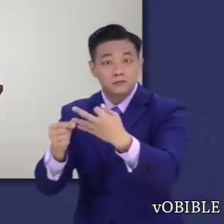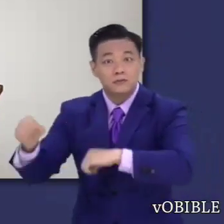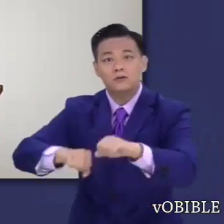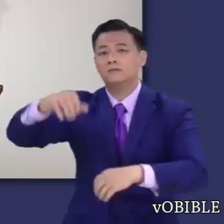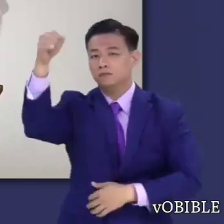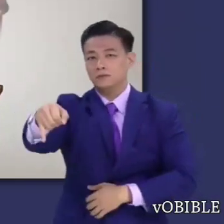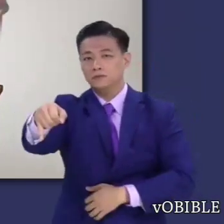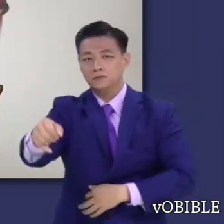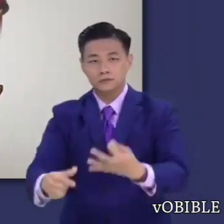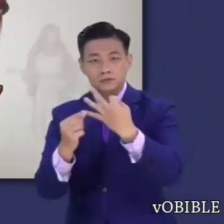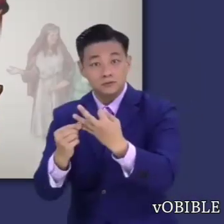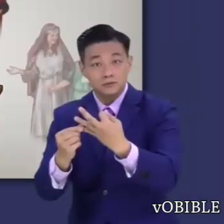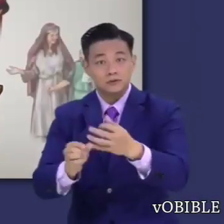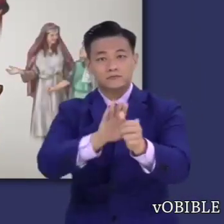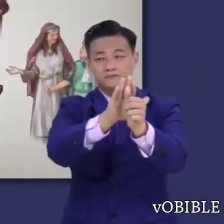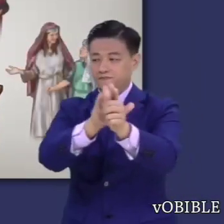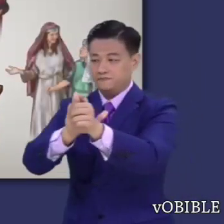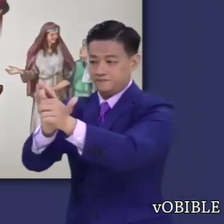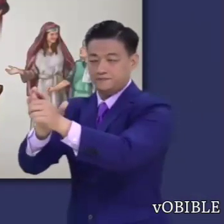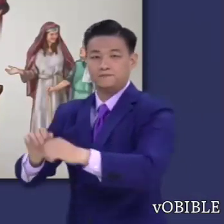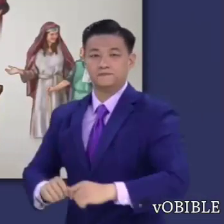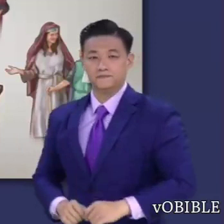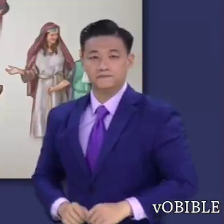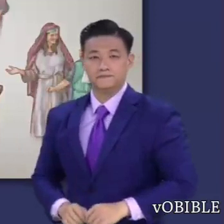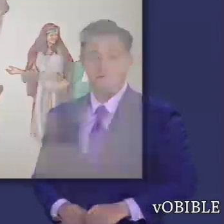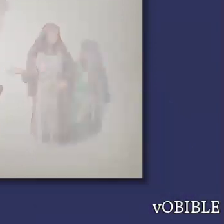人、罪和爱心。